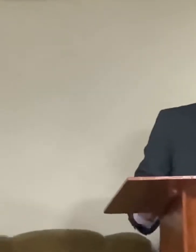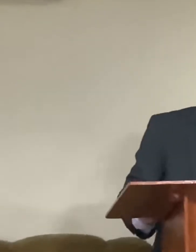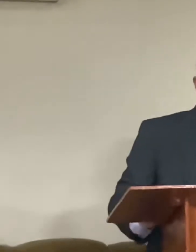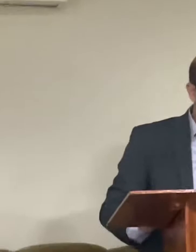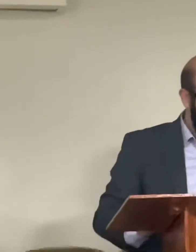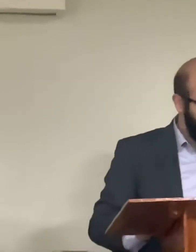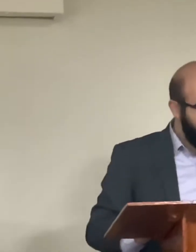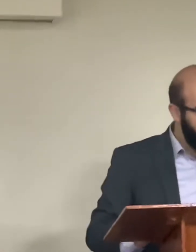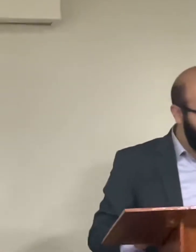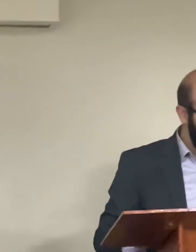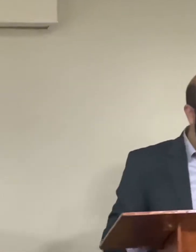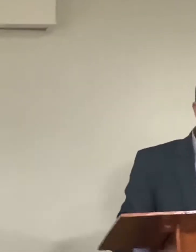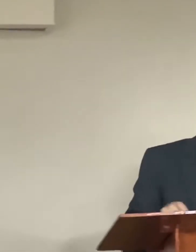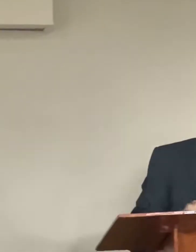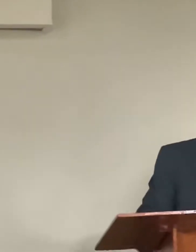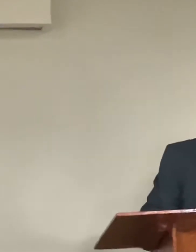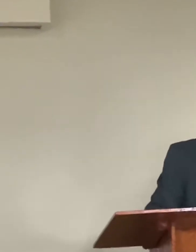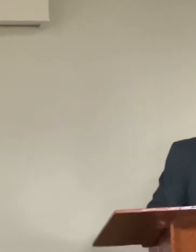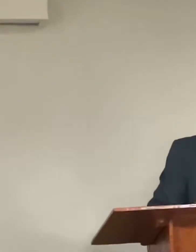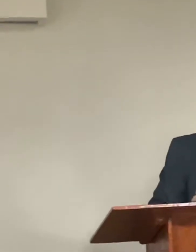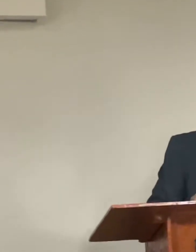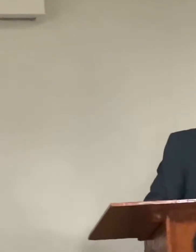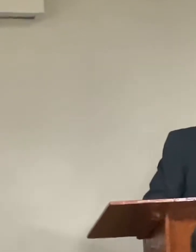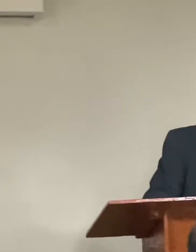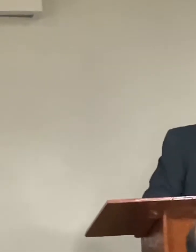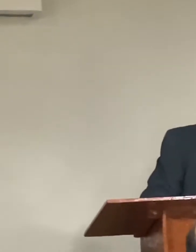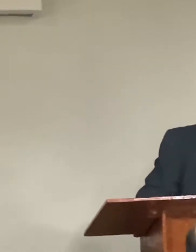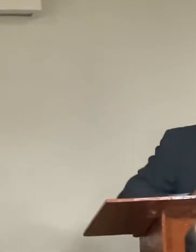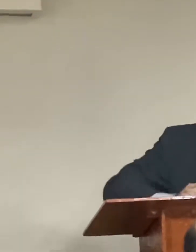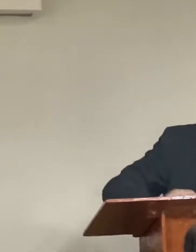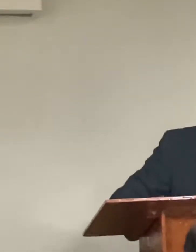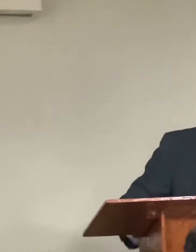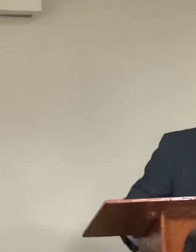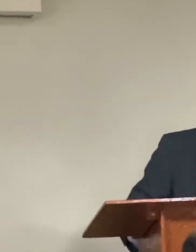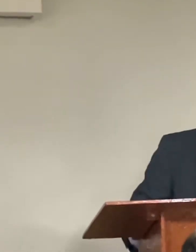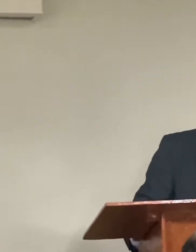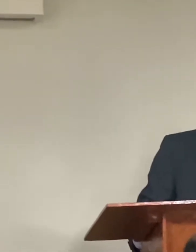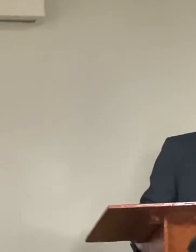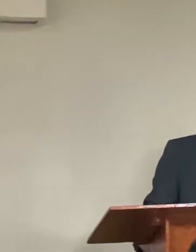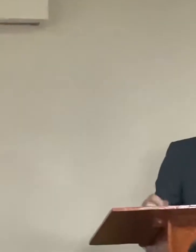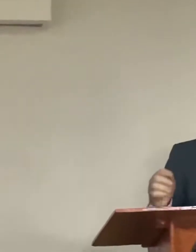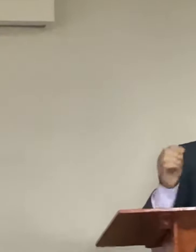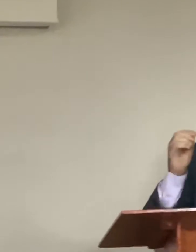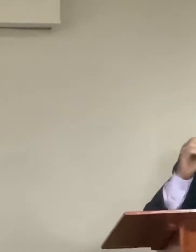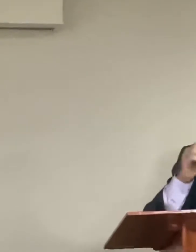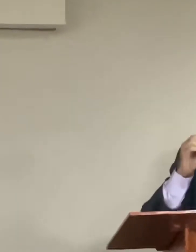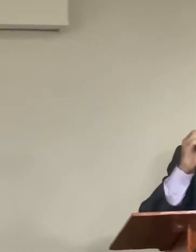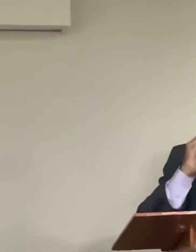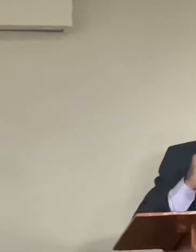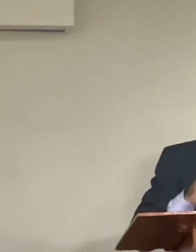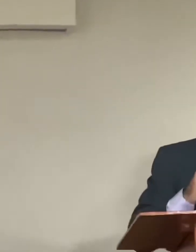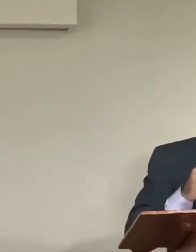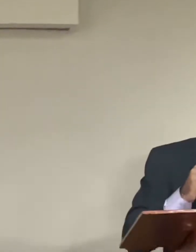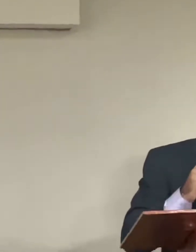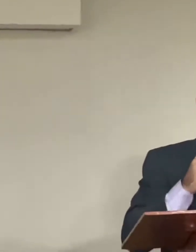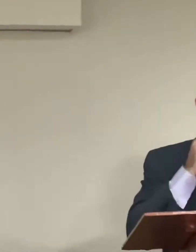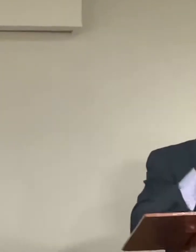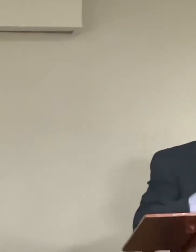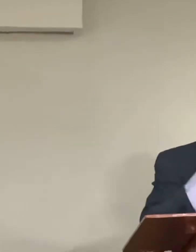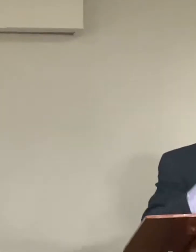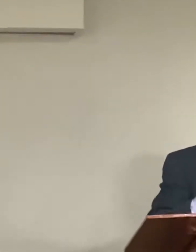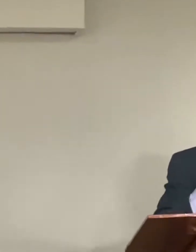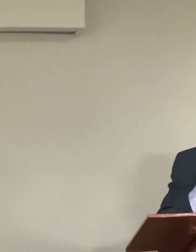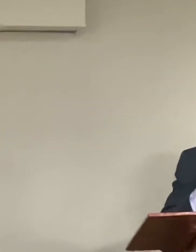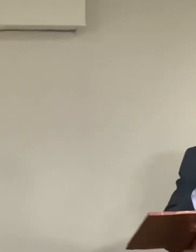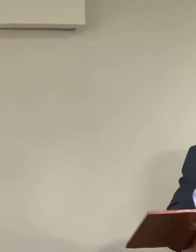Շատ լավ, բացեք ձեր սուրբ գրքերը, ծննդոց երրորդ գլուխ, որովհետև երբ որ մենք ավետարանը